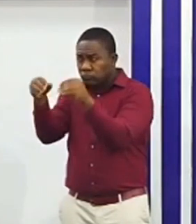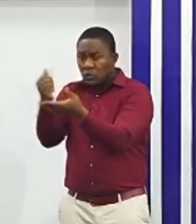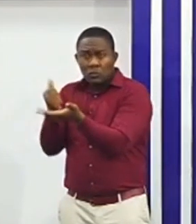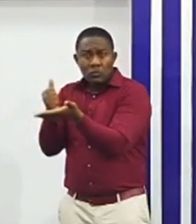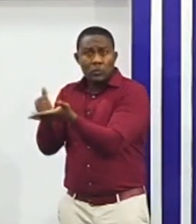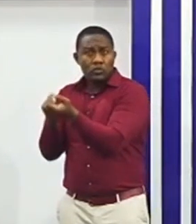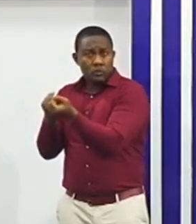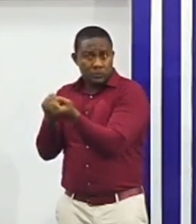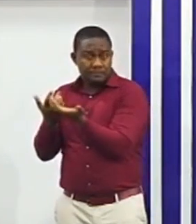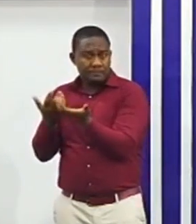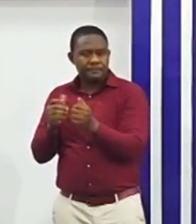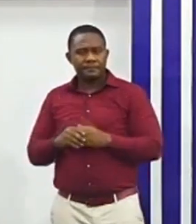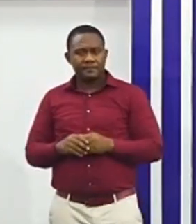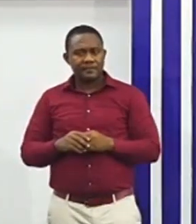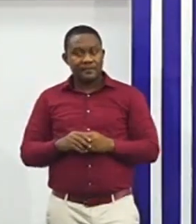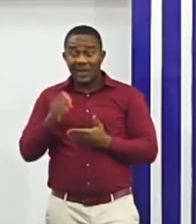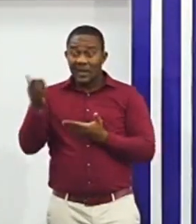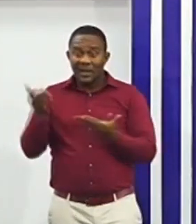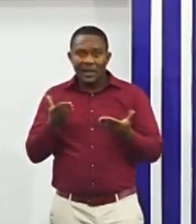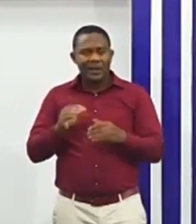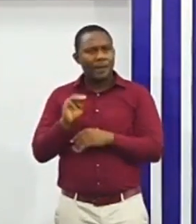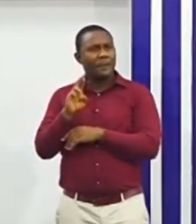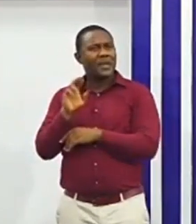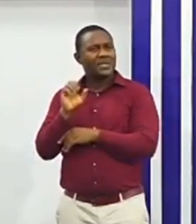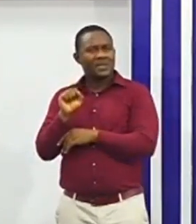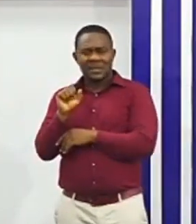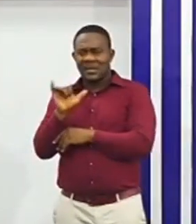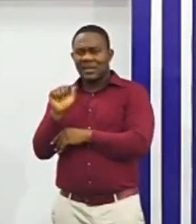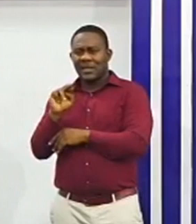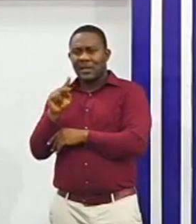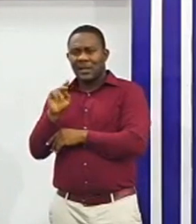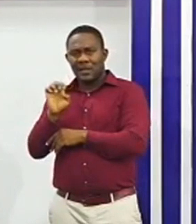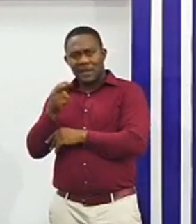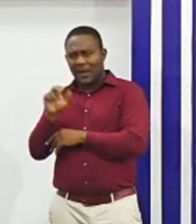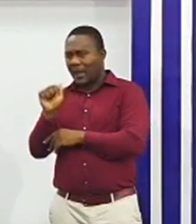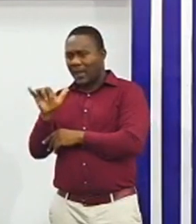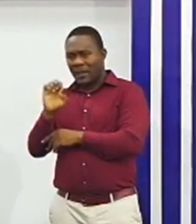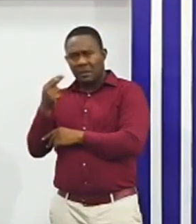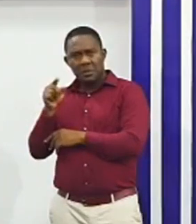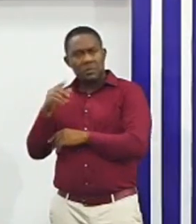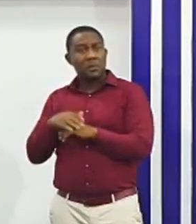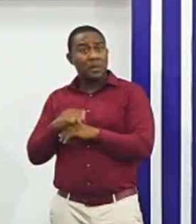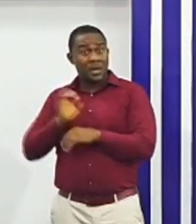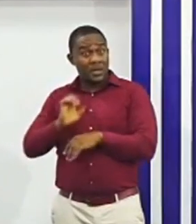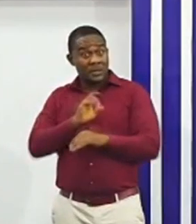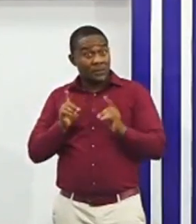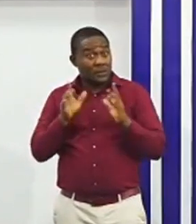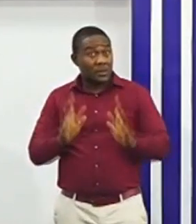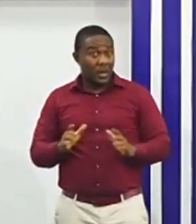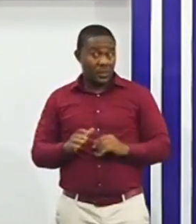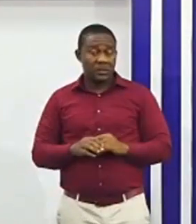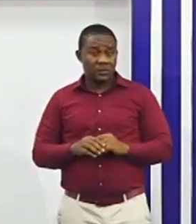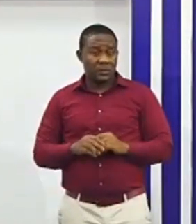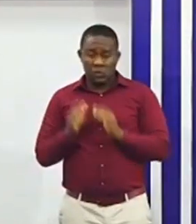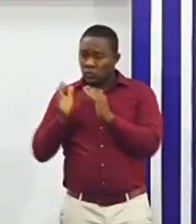tetar yel pagli pagli ani a companies a mine a yela nga te vena ka vuo na ga ka librita si diri tutur kobra yo po